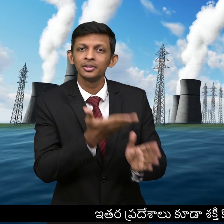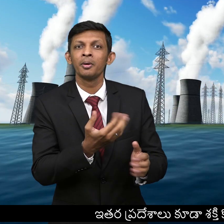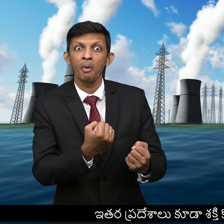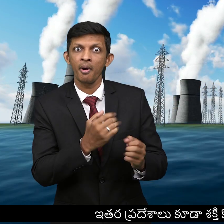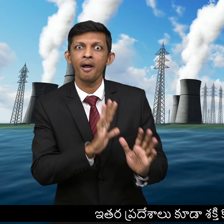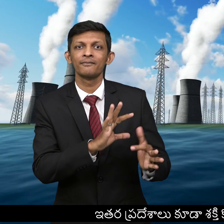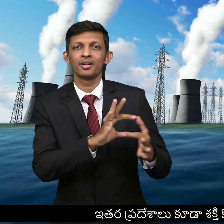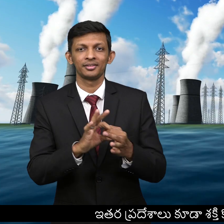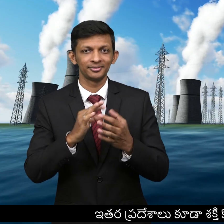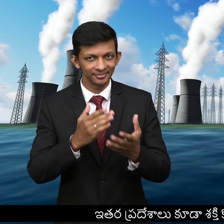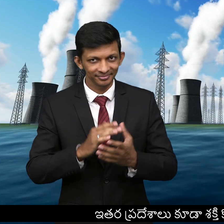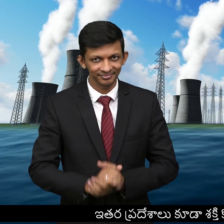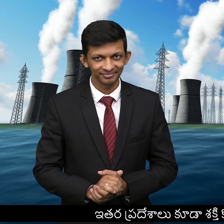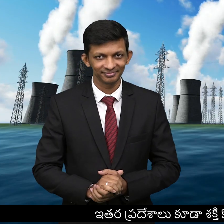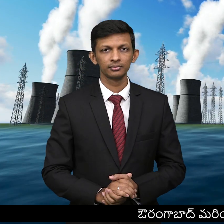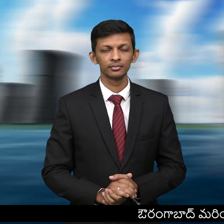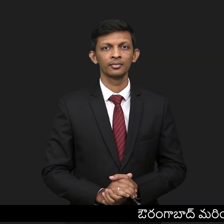నీటిని ఉపయోగిస్తాయి.